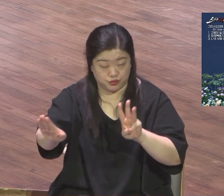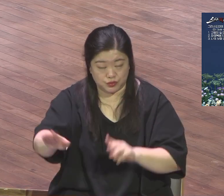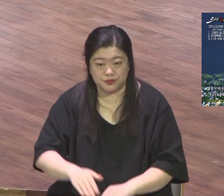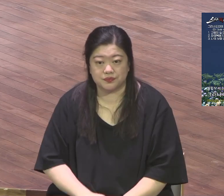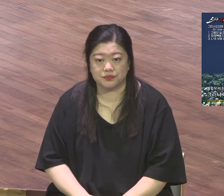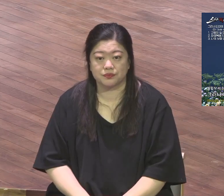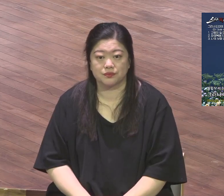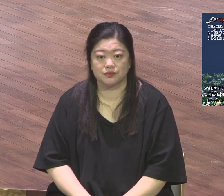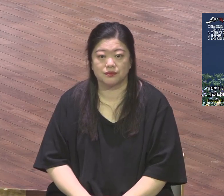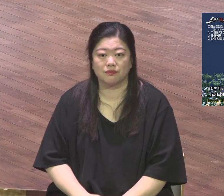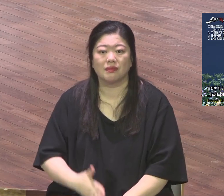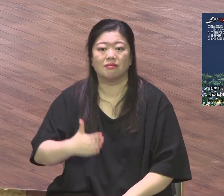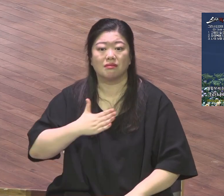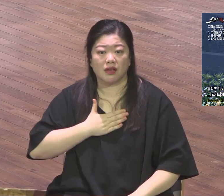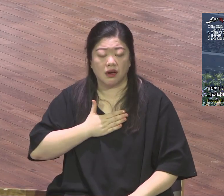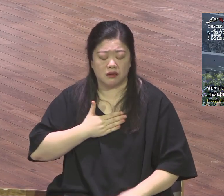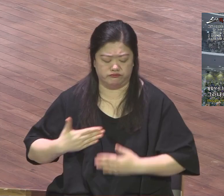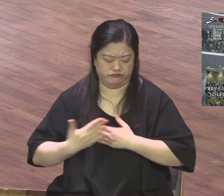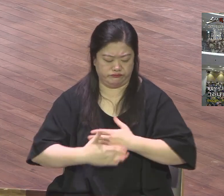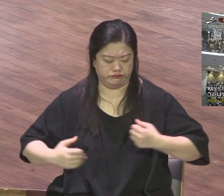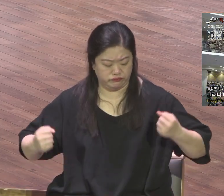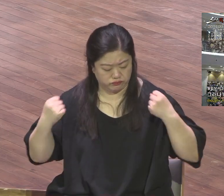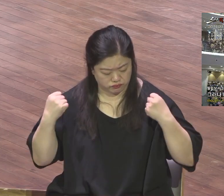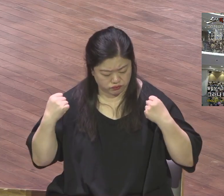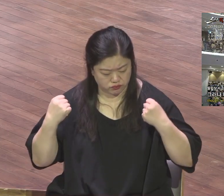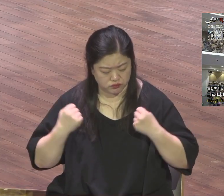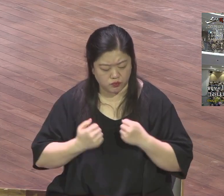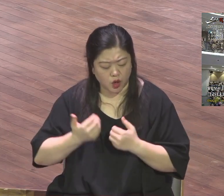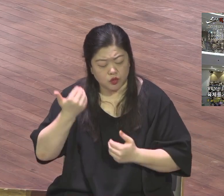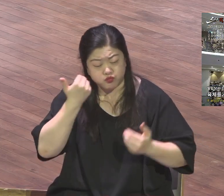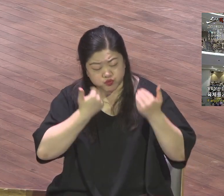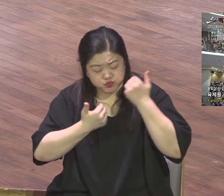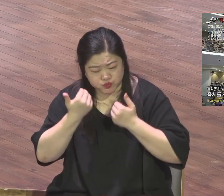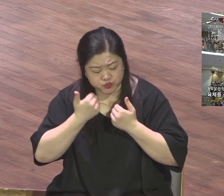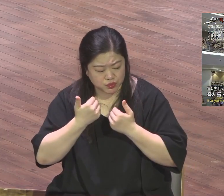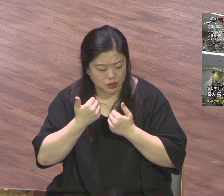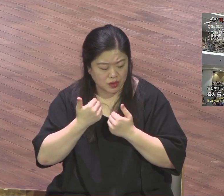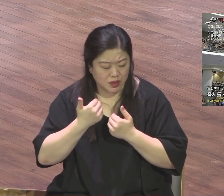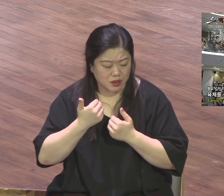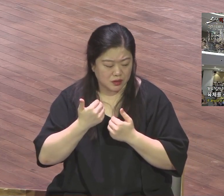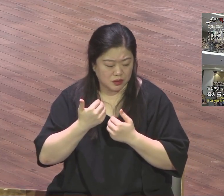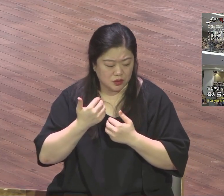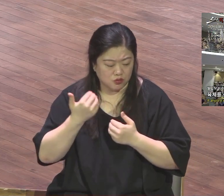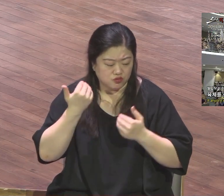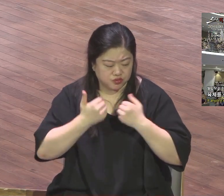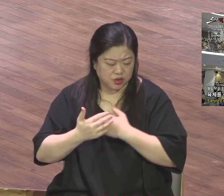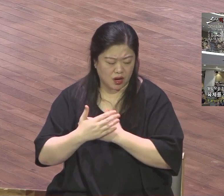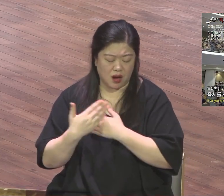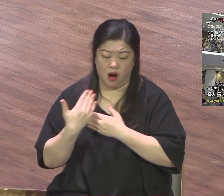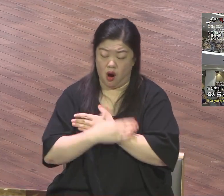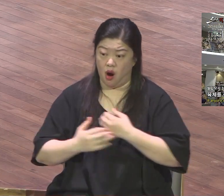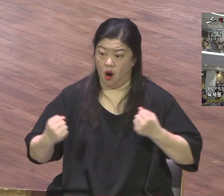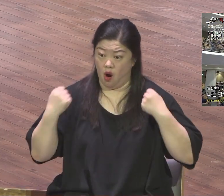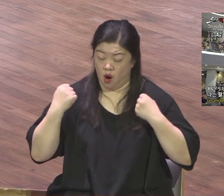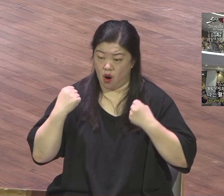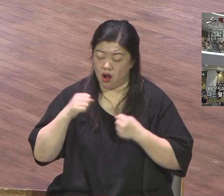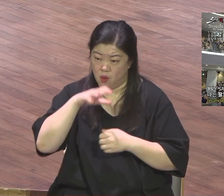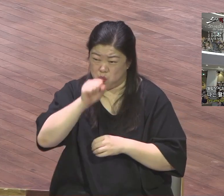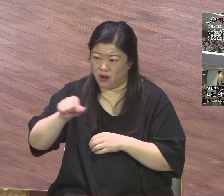나도 육체를 신뢰할 만하며 만일 누구든지 다른 이가 육체를 신뢰할 것이 있는 줄로 생각하면 나는 더욱